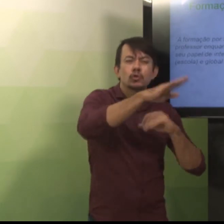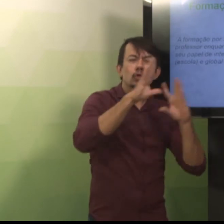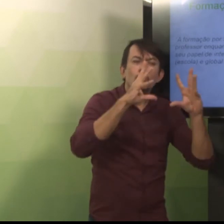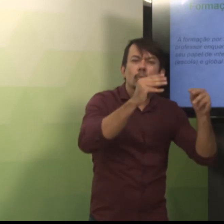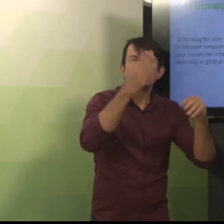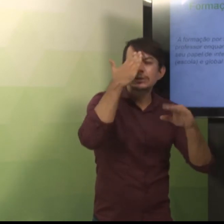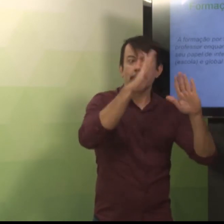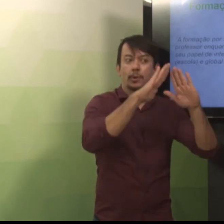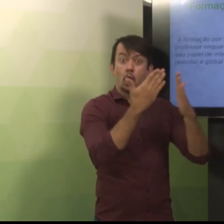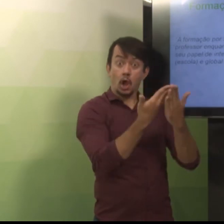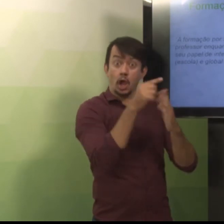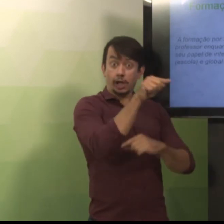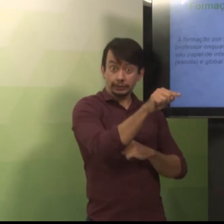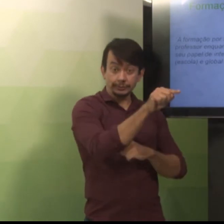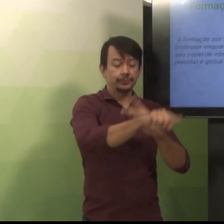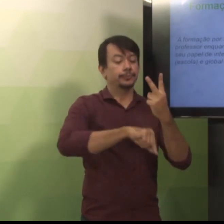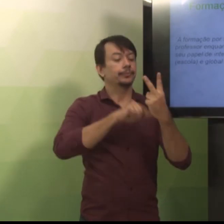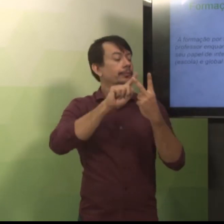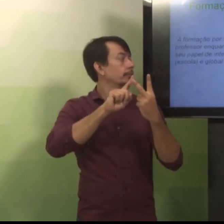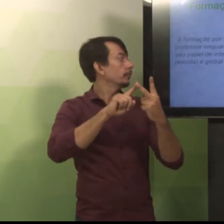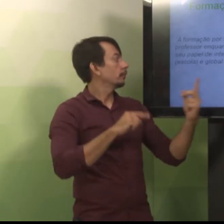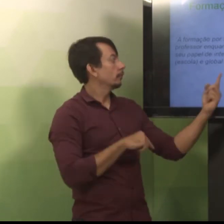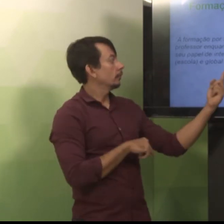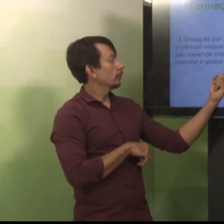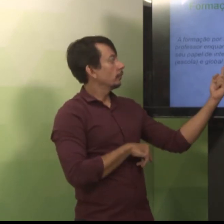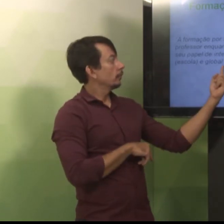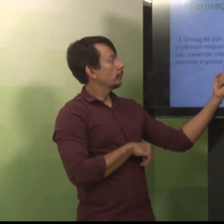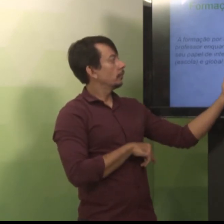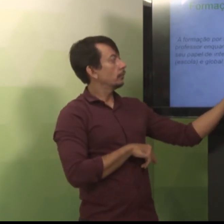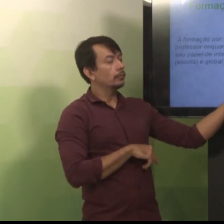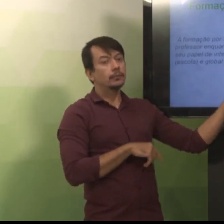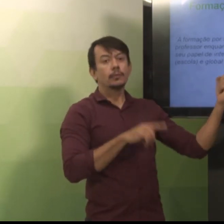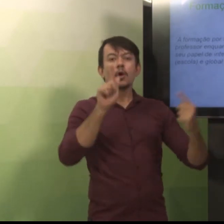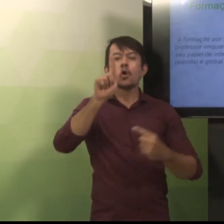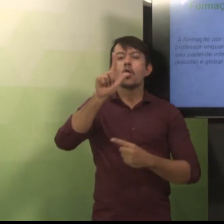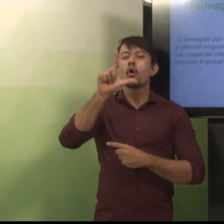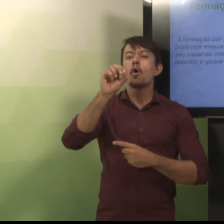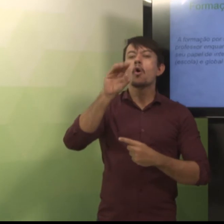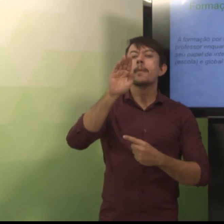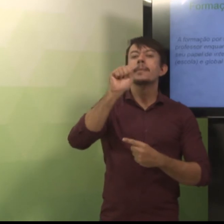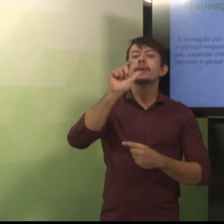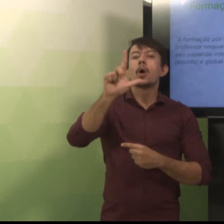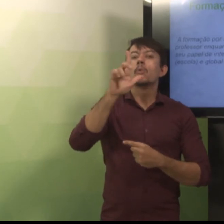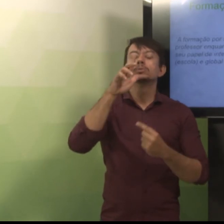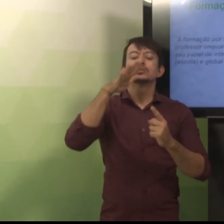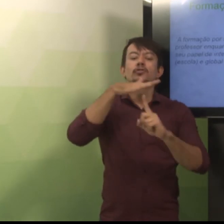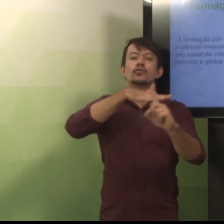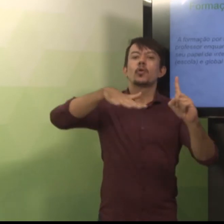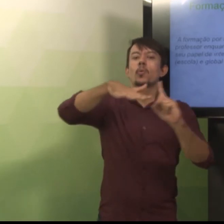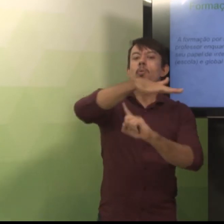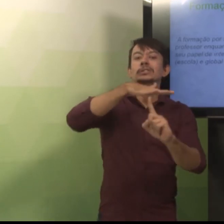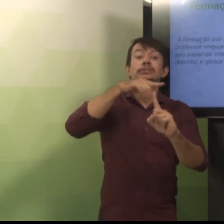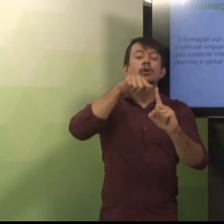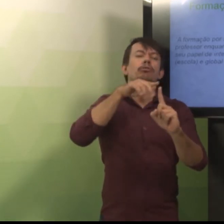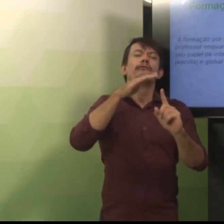família. Todos esses constituem esse espaço. E temos o global, que é a